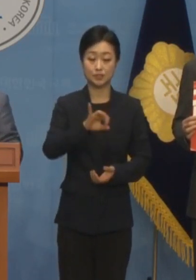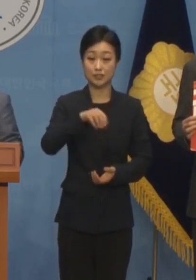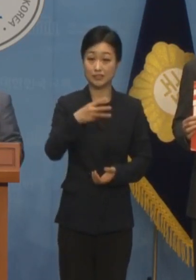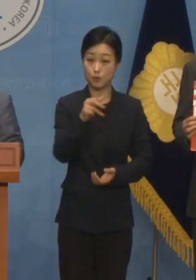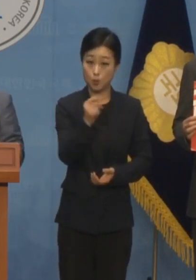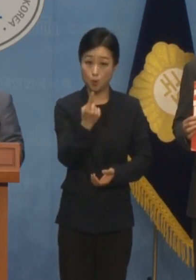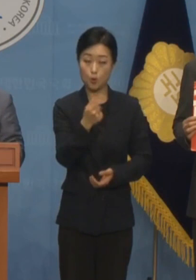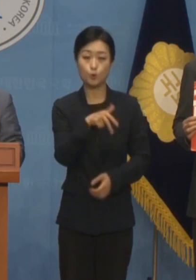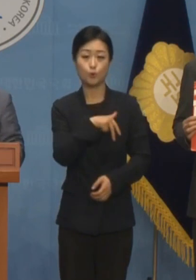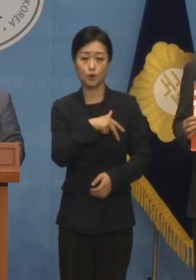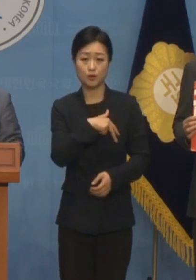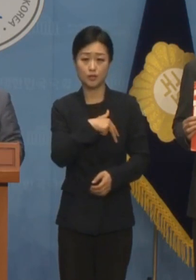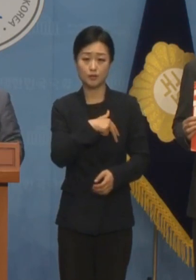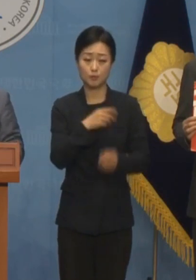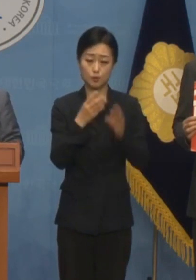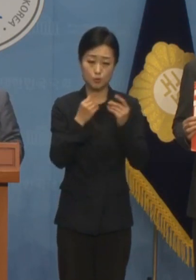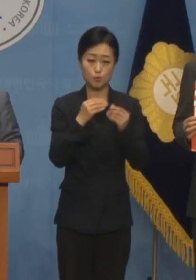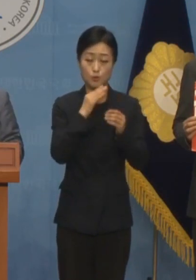쉬지 않고